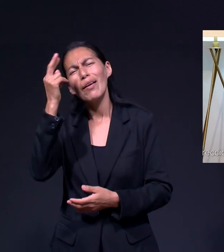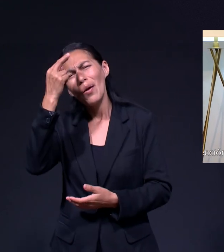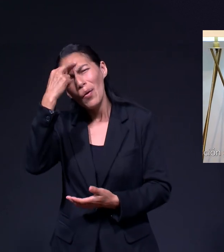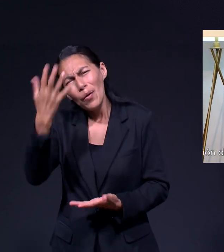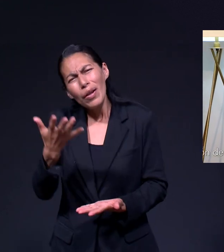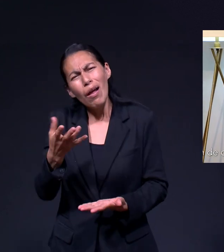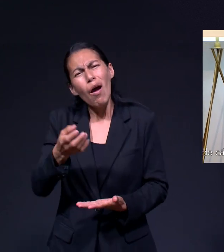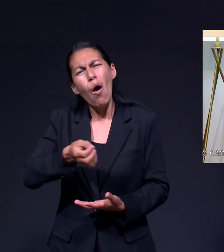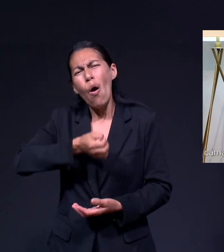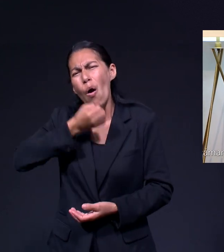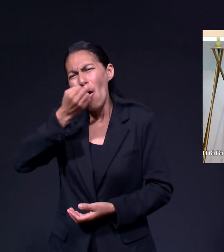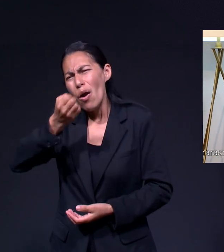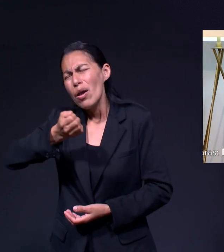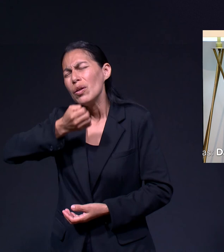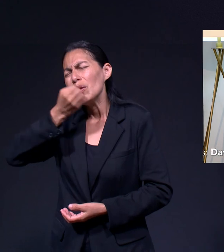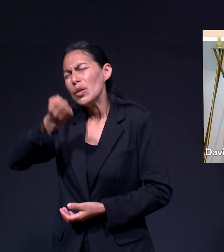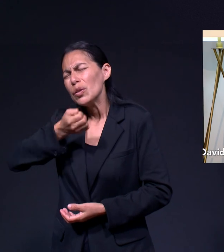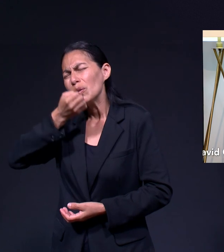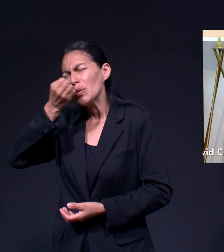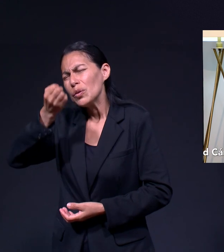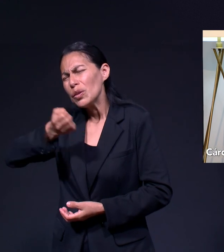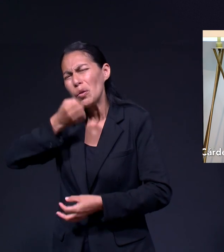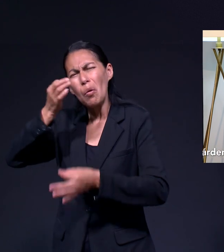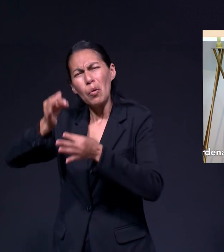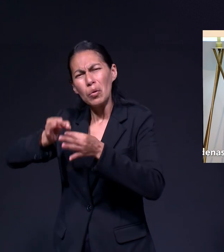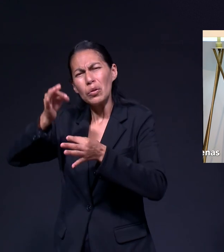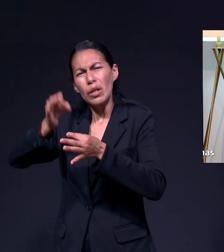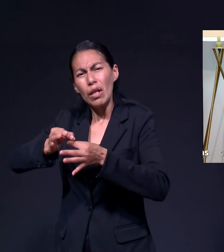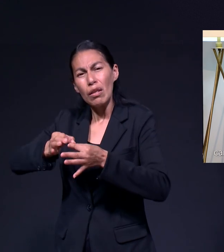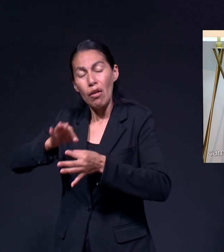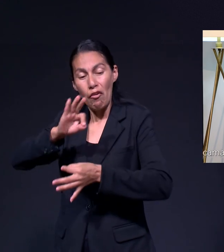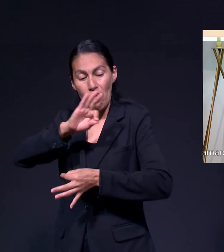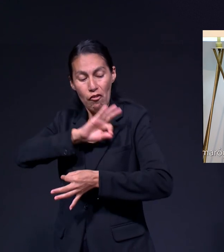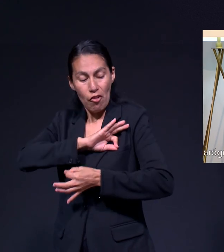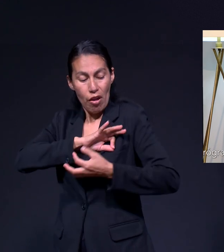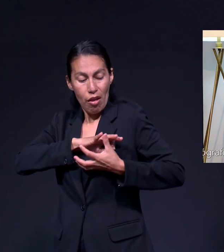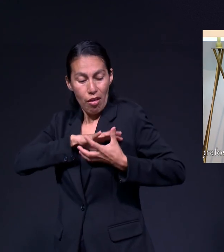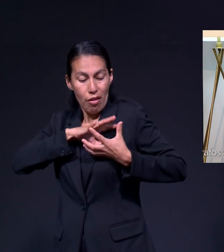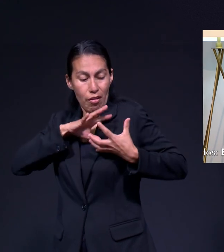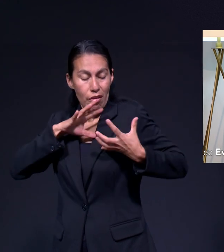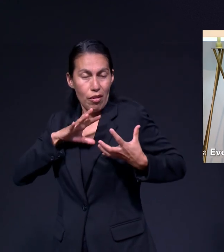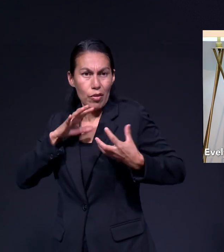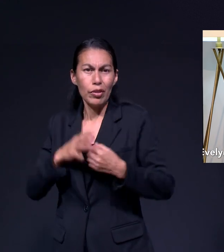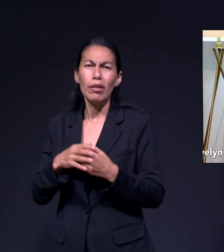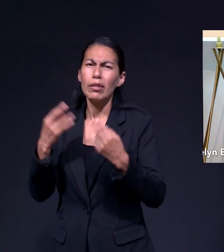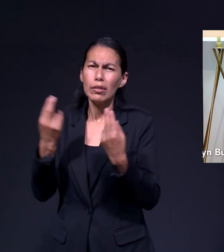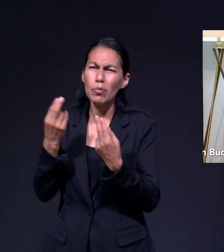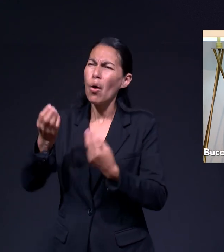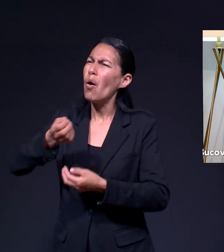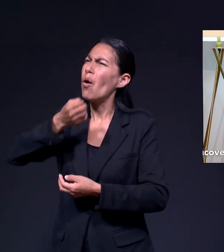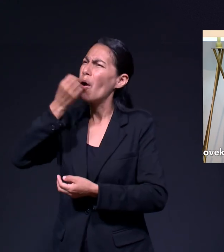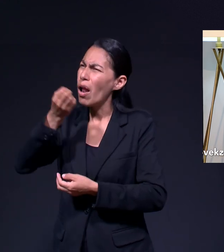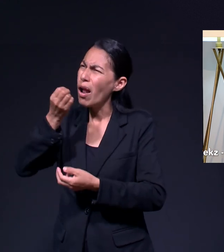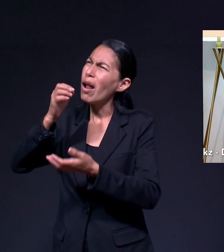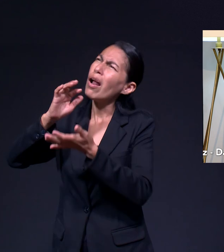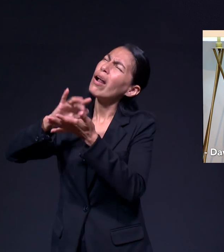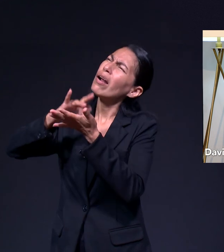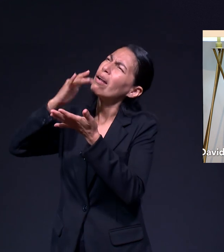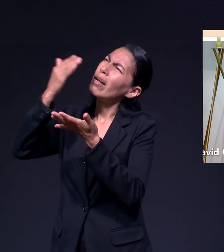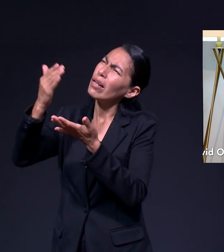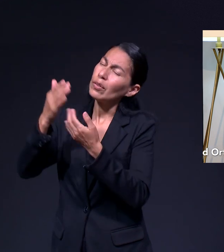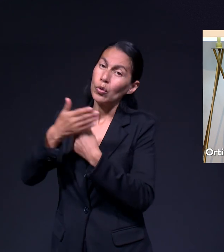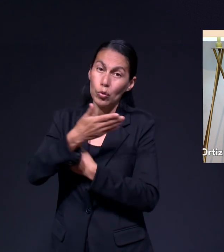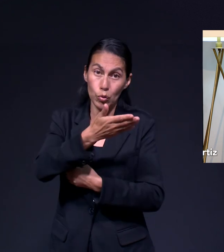través de una relación íntima en oración ruego y acciones de gracias por eso por nada